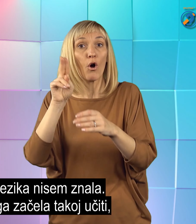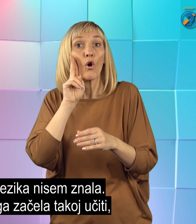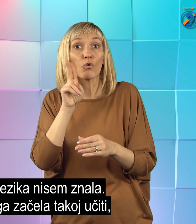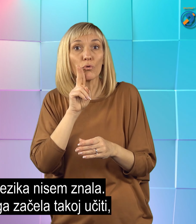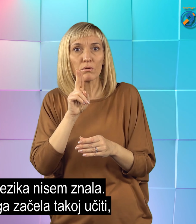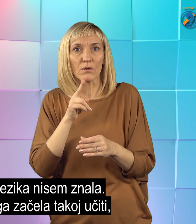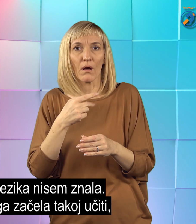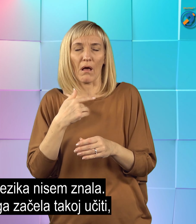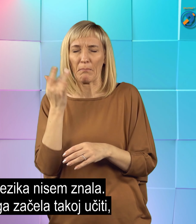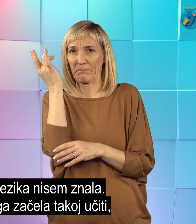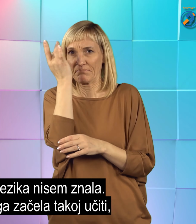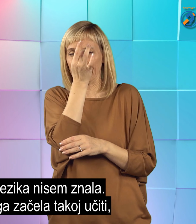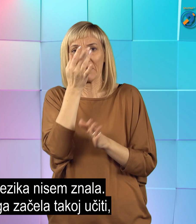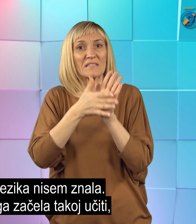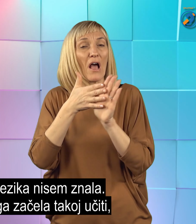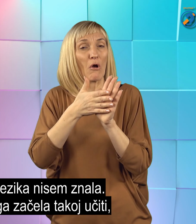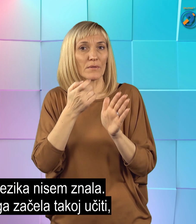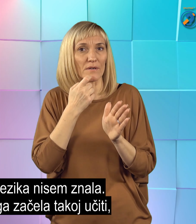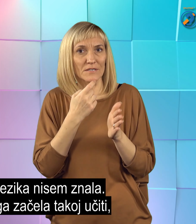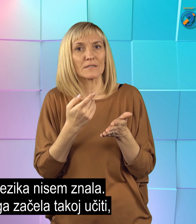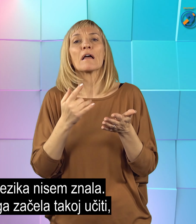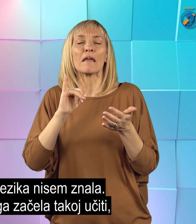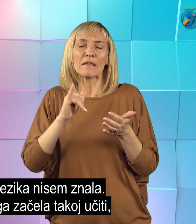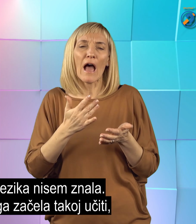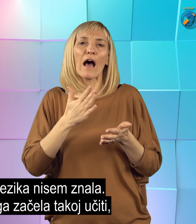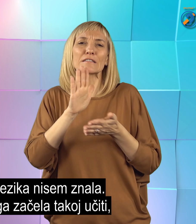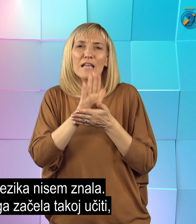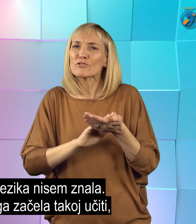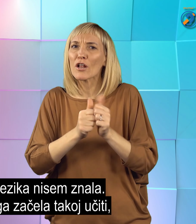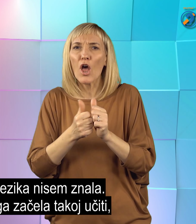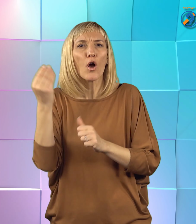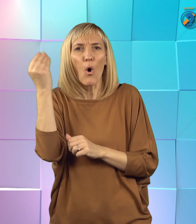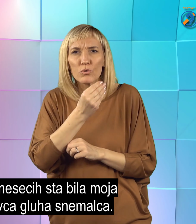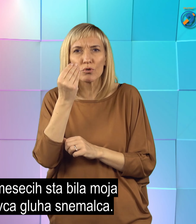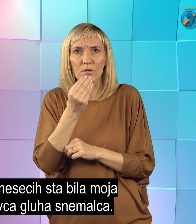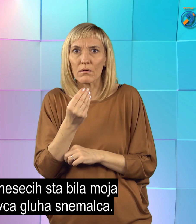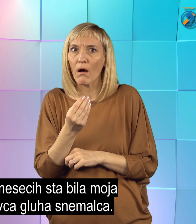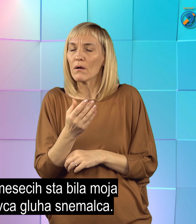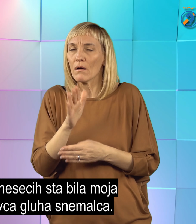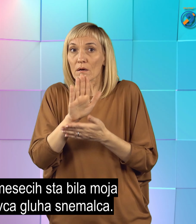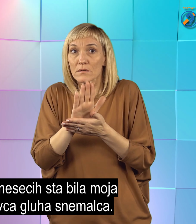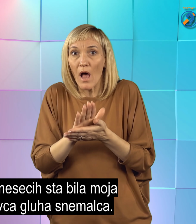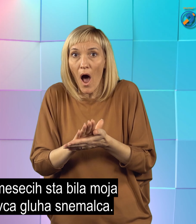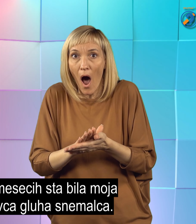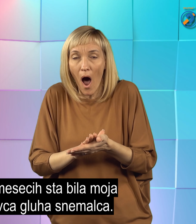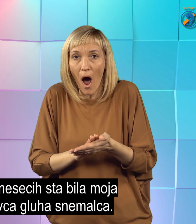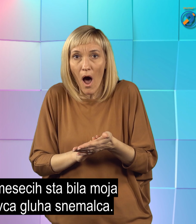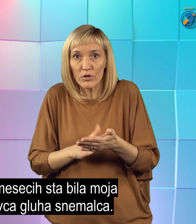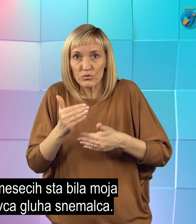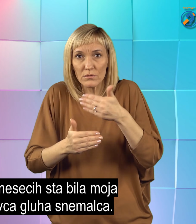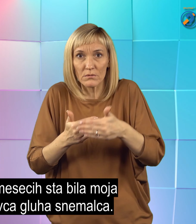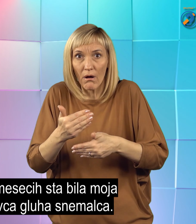tega jezika nisem znala. Sicer sem se ga začela takoj učiti, ampak v prvih mesecih sta bila moja